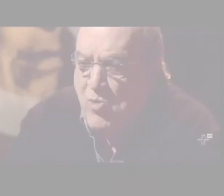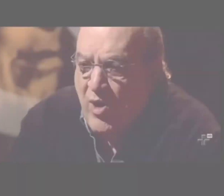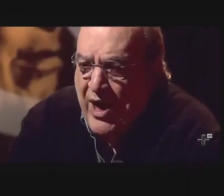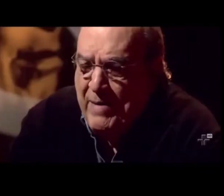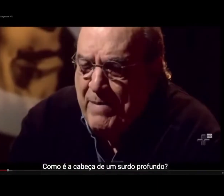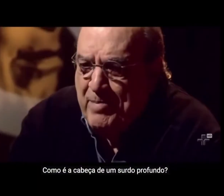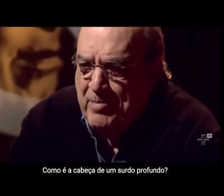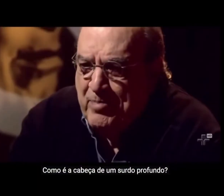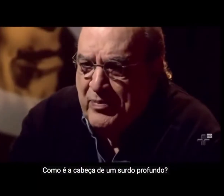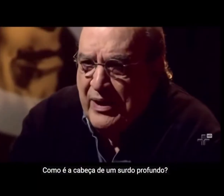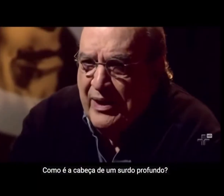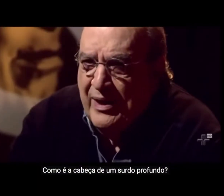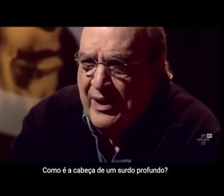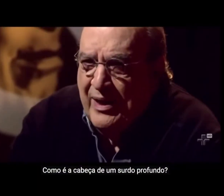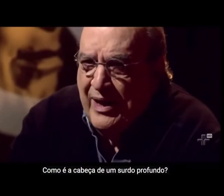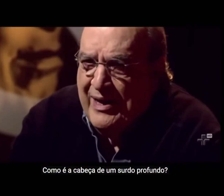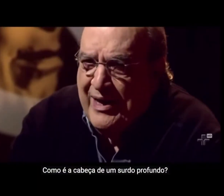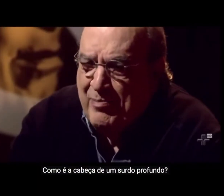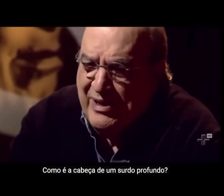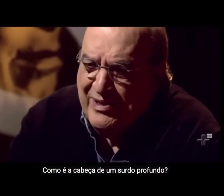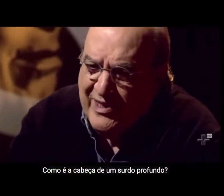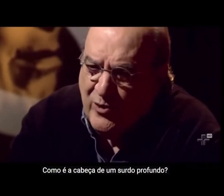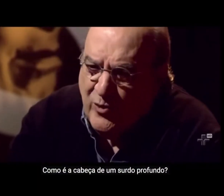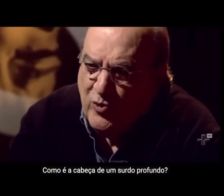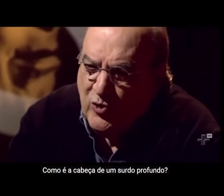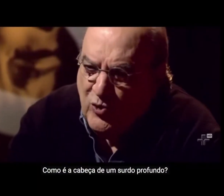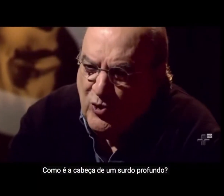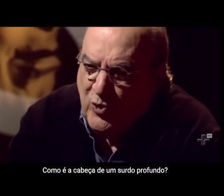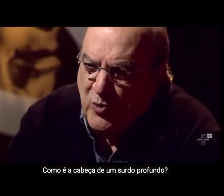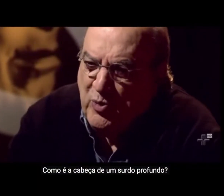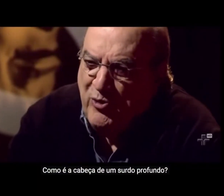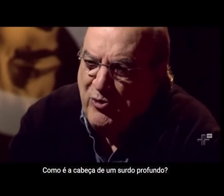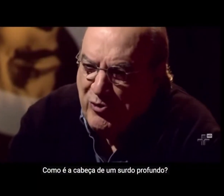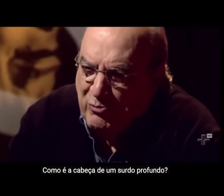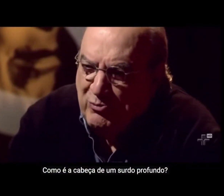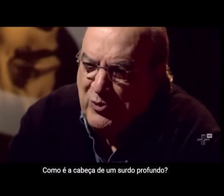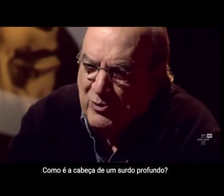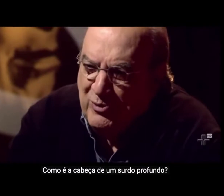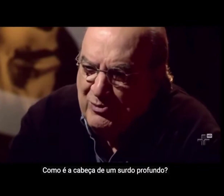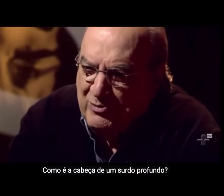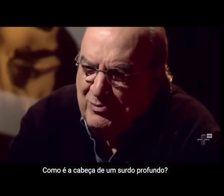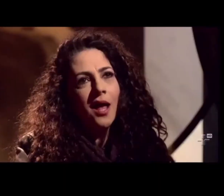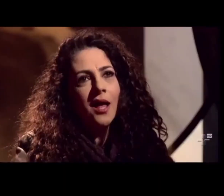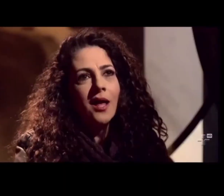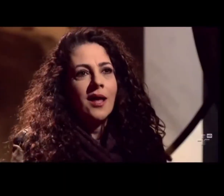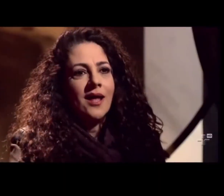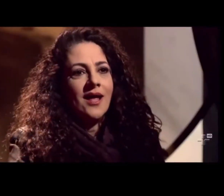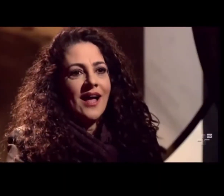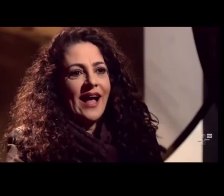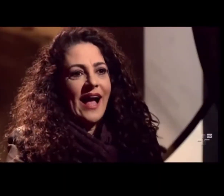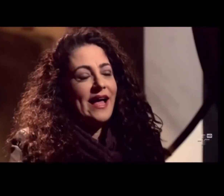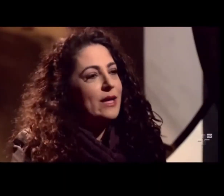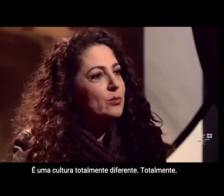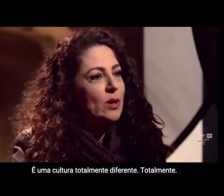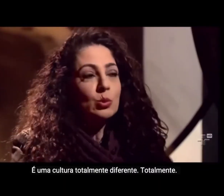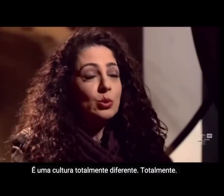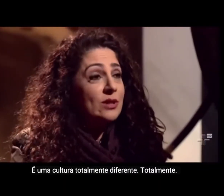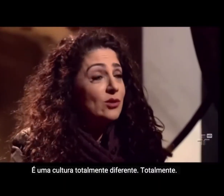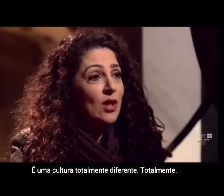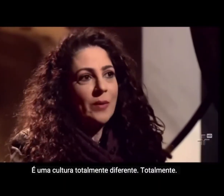Como é a cabeça de um surdo profundo? É uma cultura